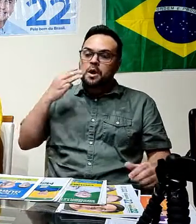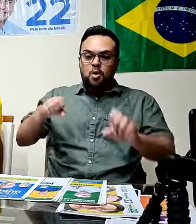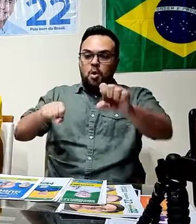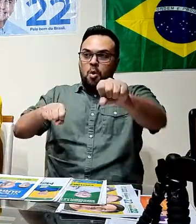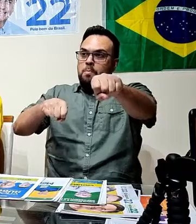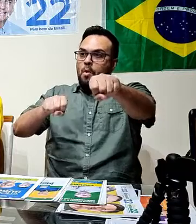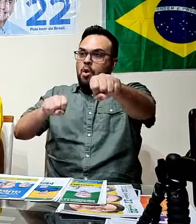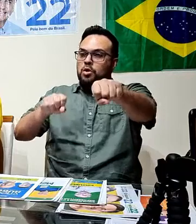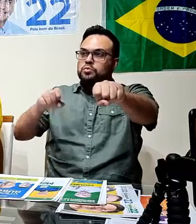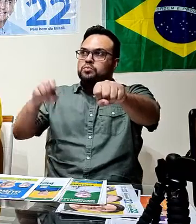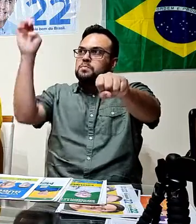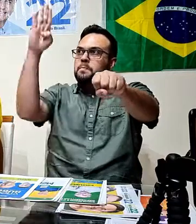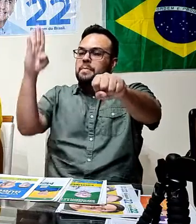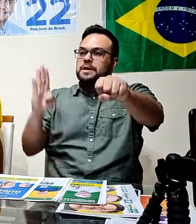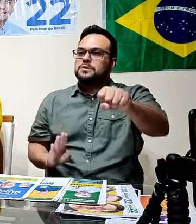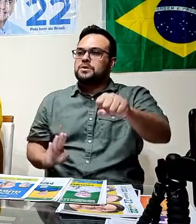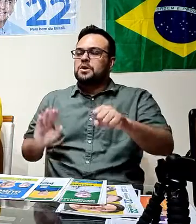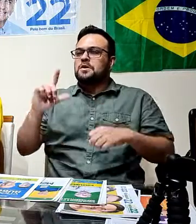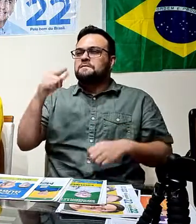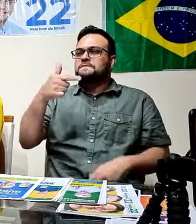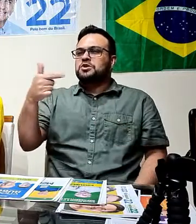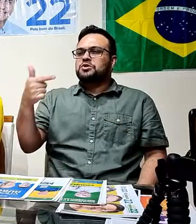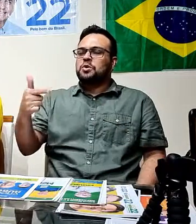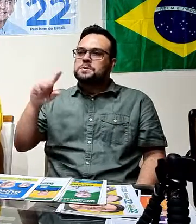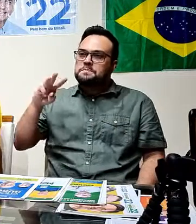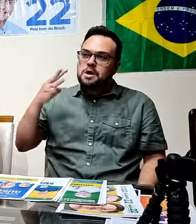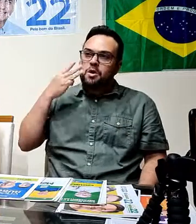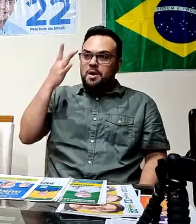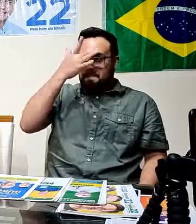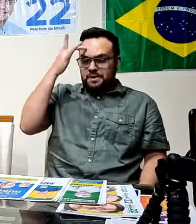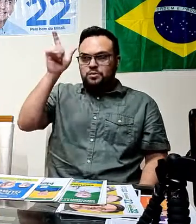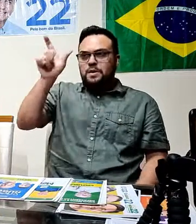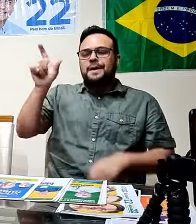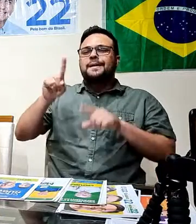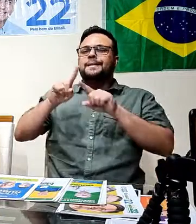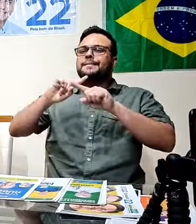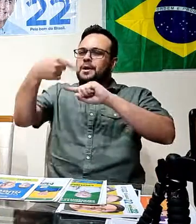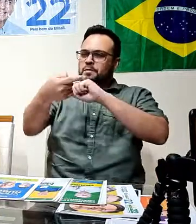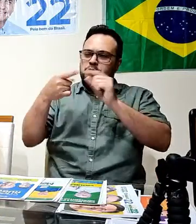uns 22 milhões de motociclistas. Eu vou apurar esse número melhor.